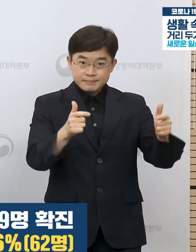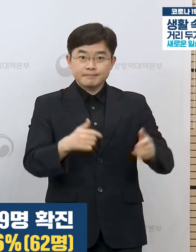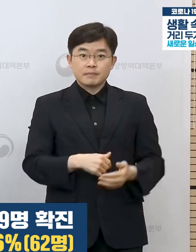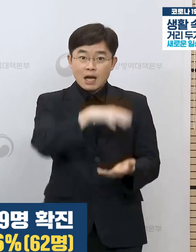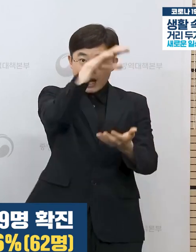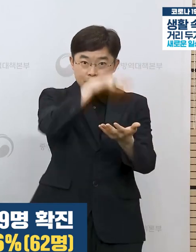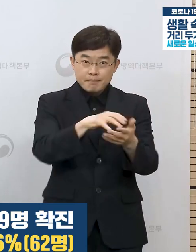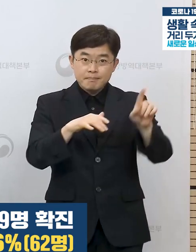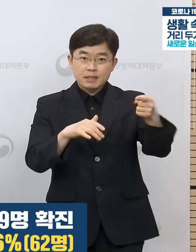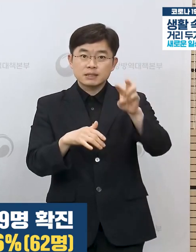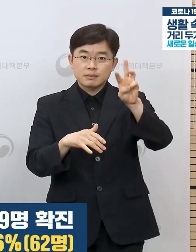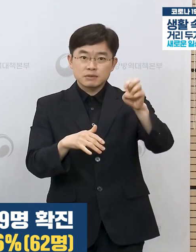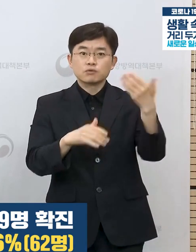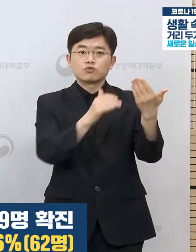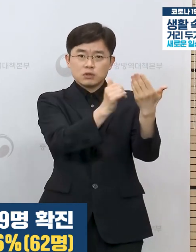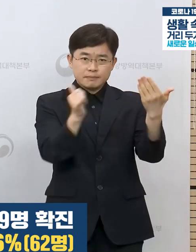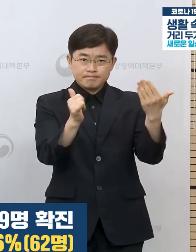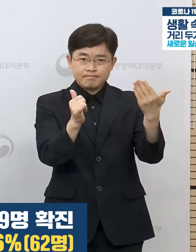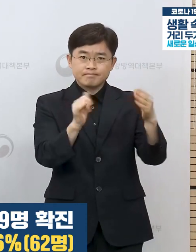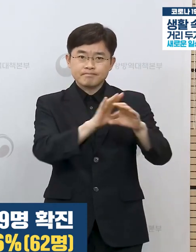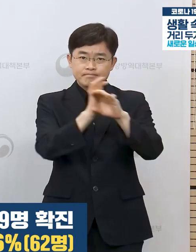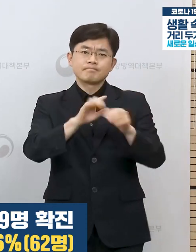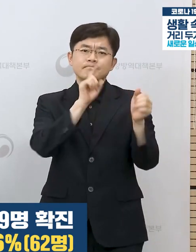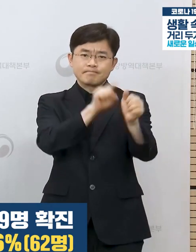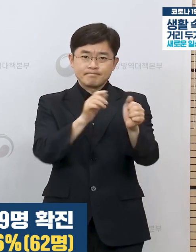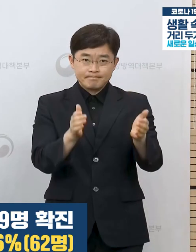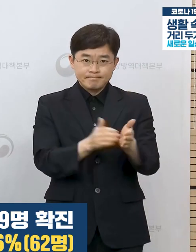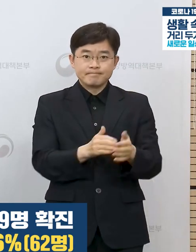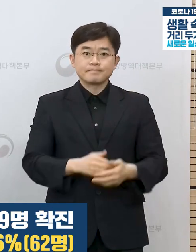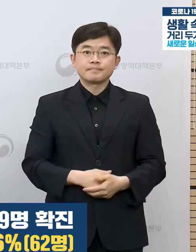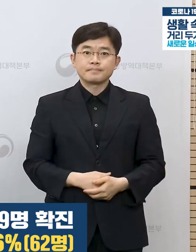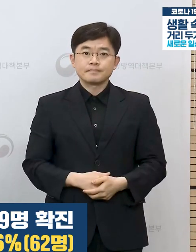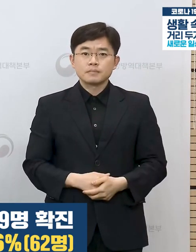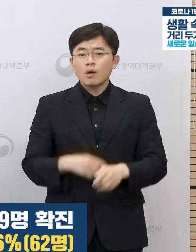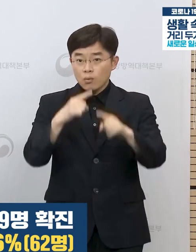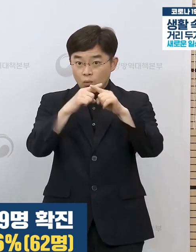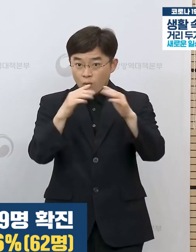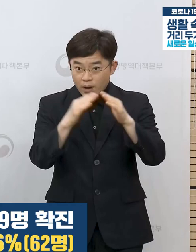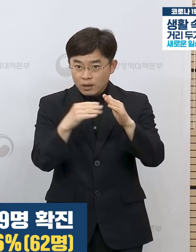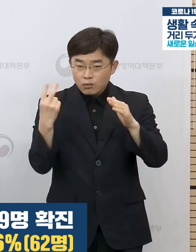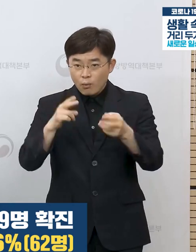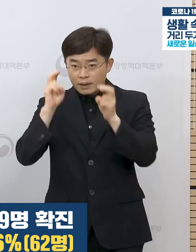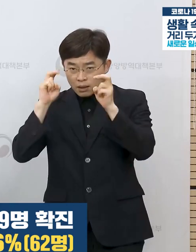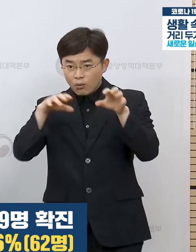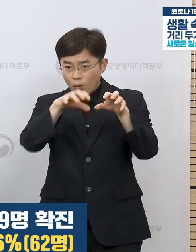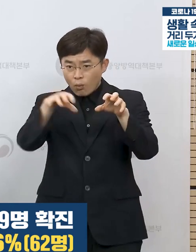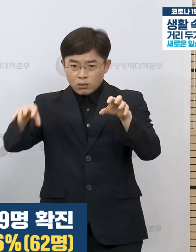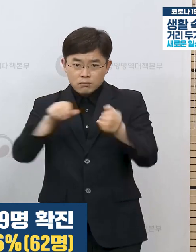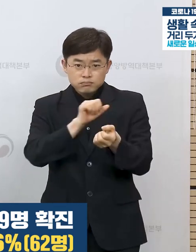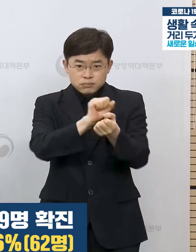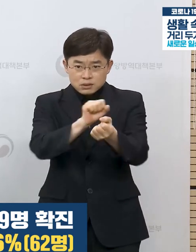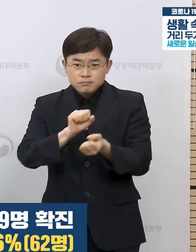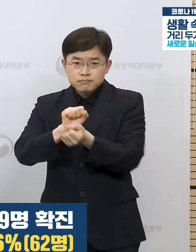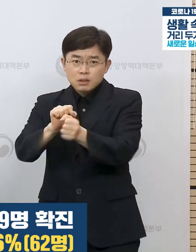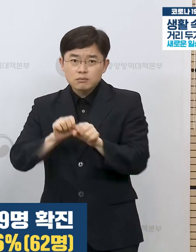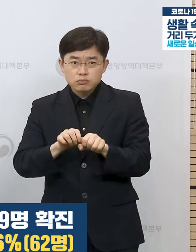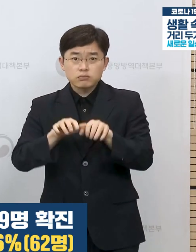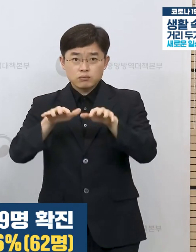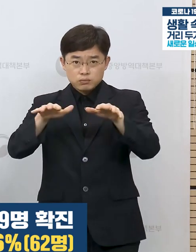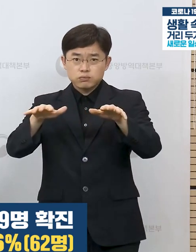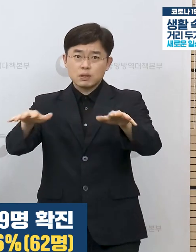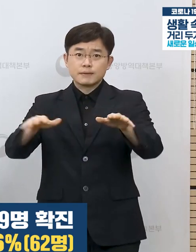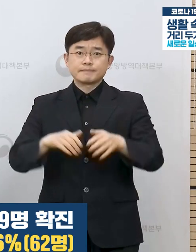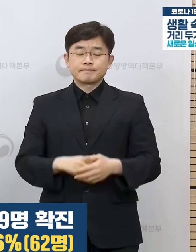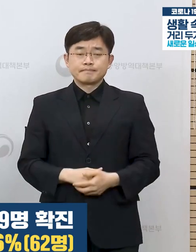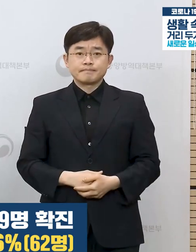총 139명이 확진되었습니다. 교회, 사업장 등을 통한 추가적인 집단 발생으로